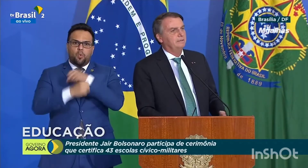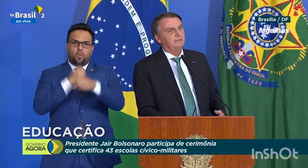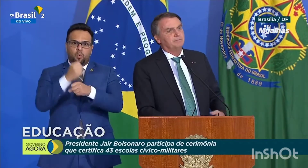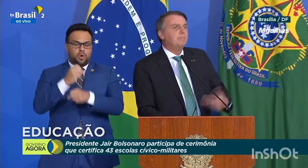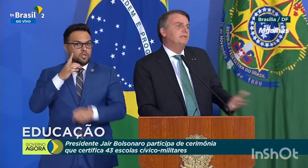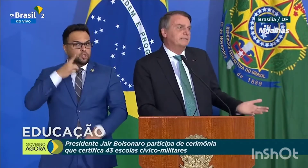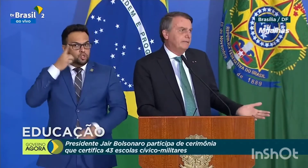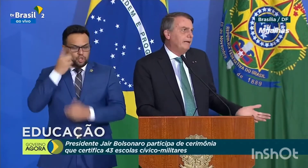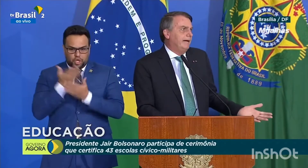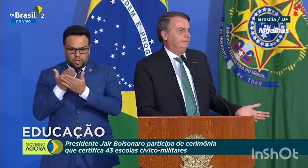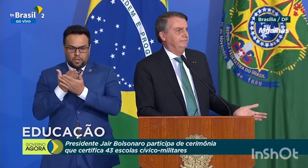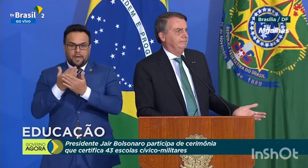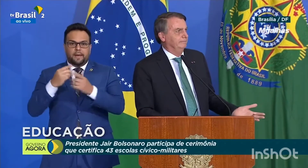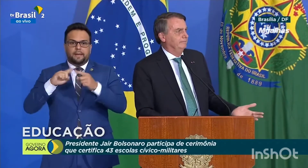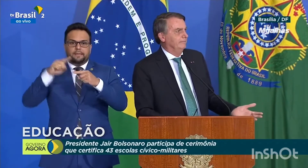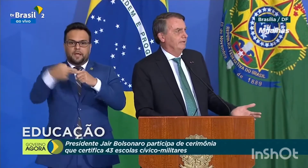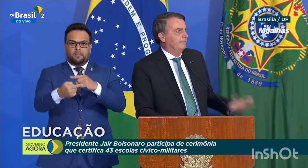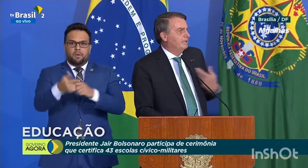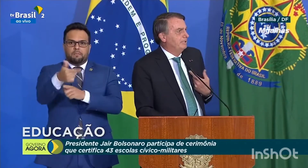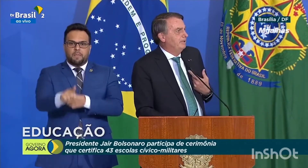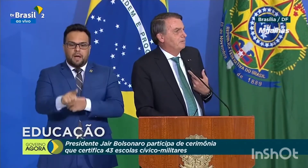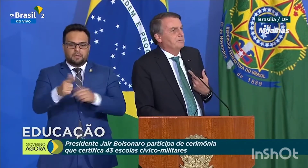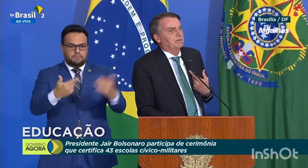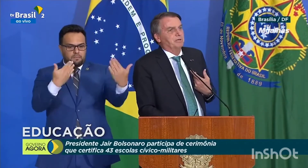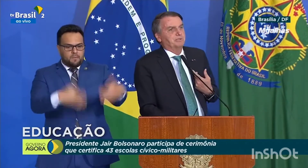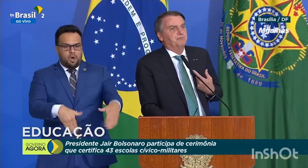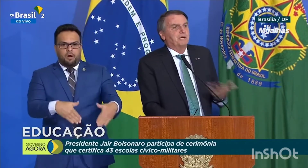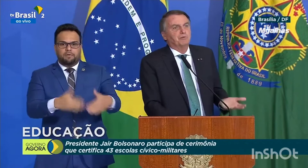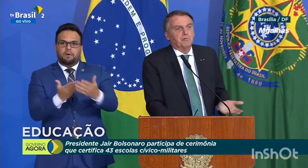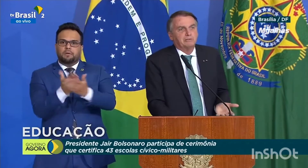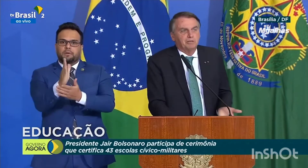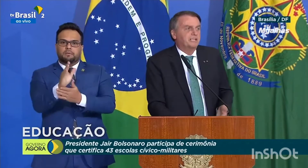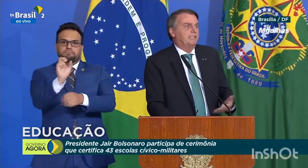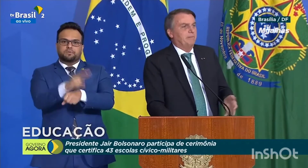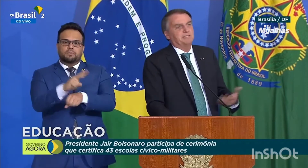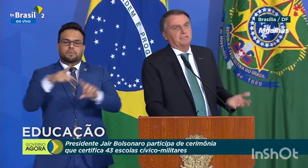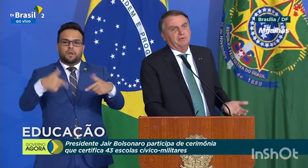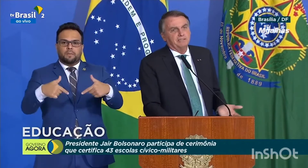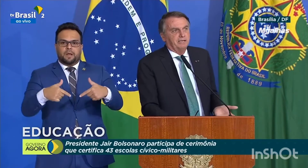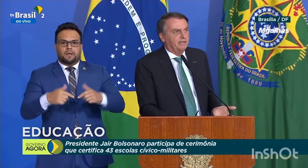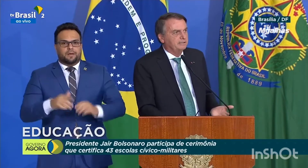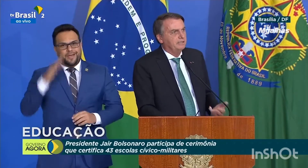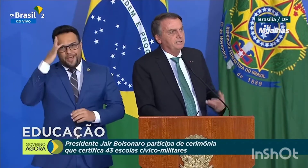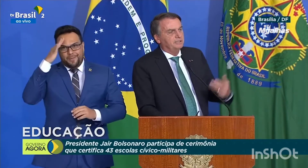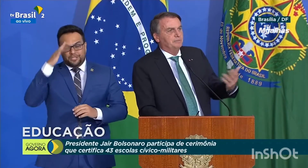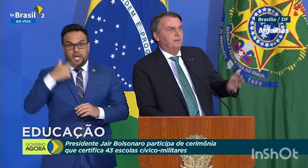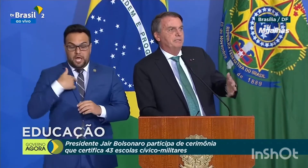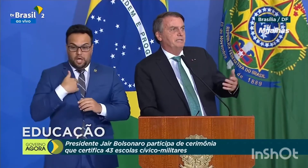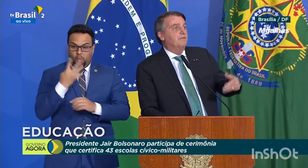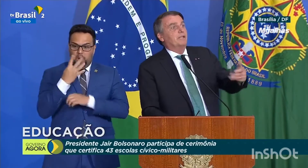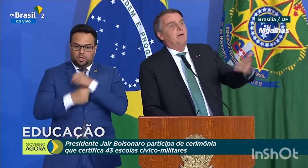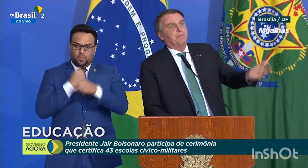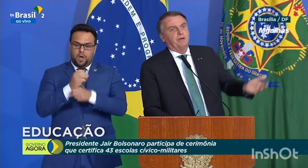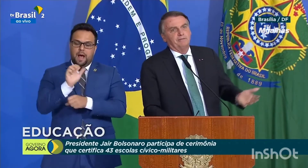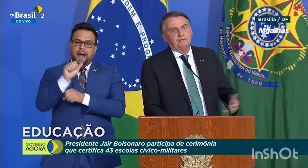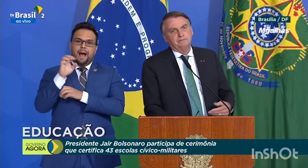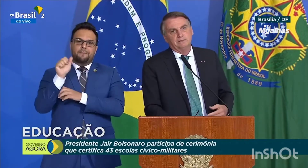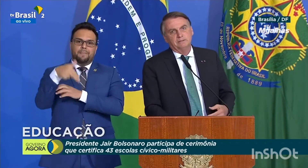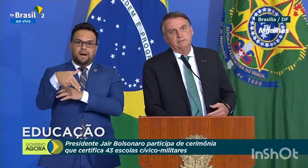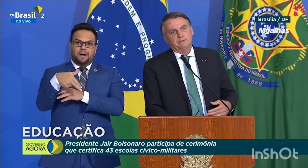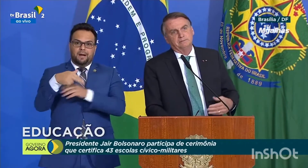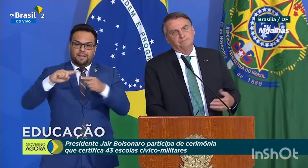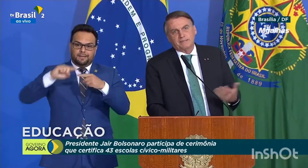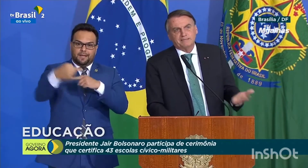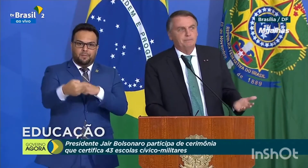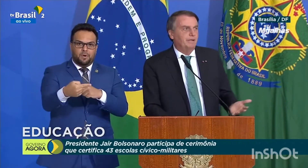fazer uma prova para poder trabalhar imagine comigo isso eu faço quatro anos acadêmicas brasileiras e depois tem que fazer uma